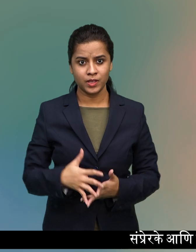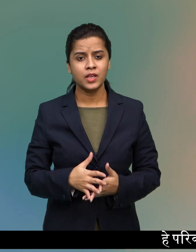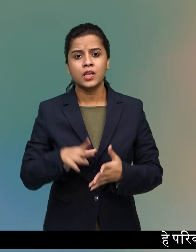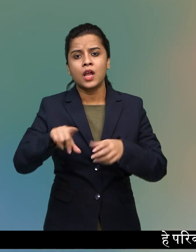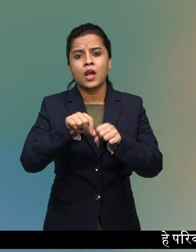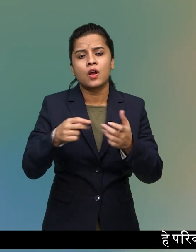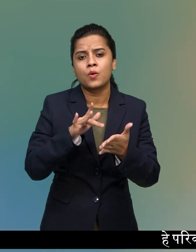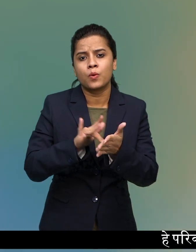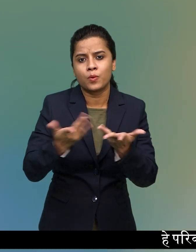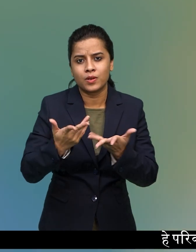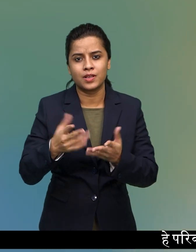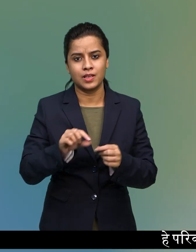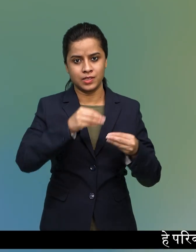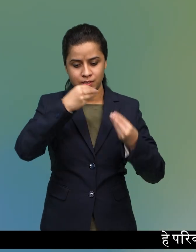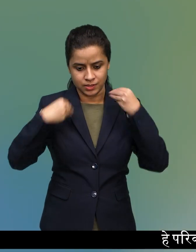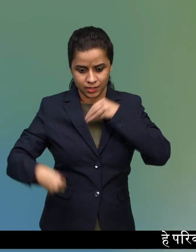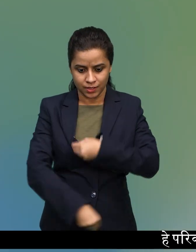हे परिवहन प्रणाली करत असते.